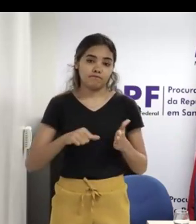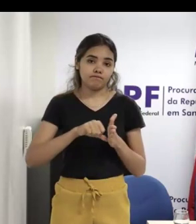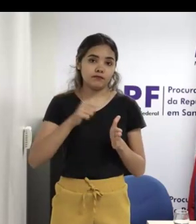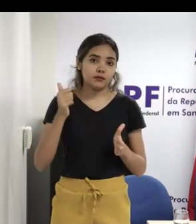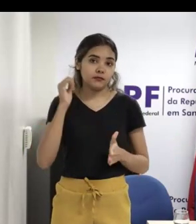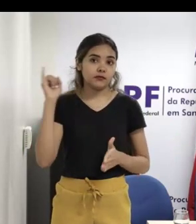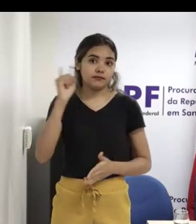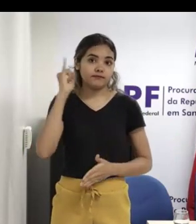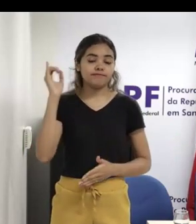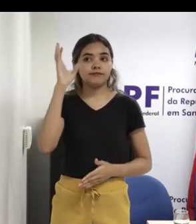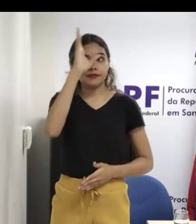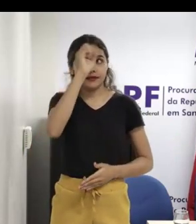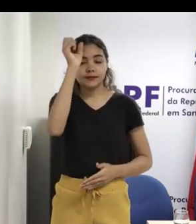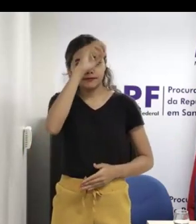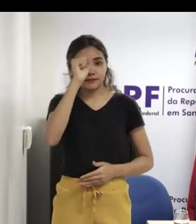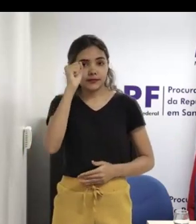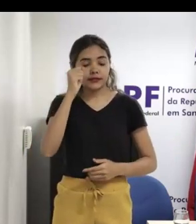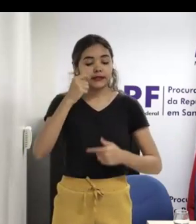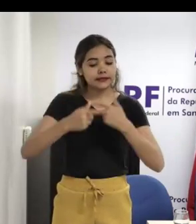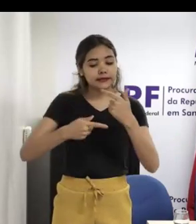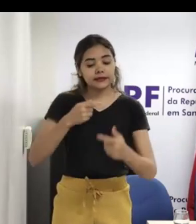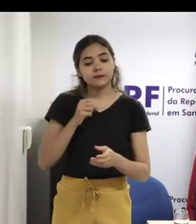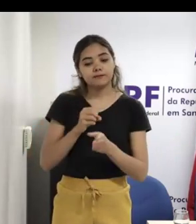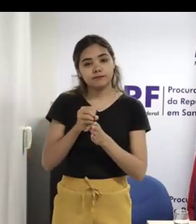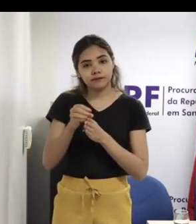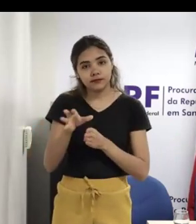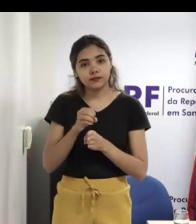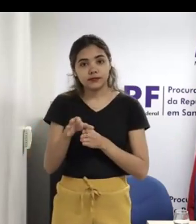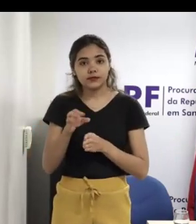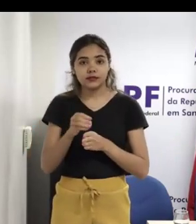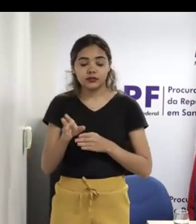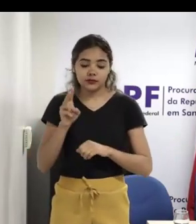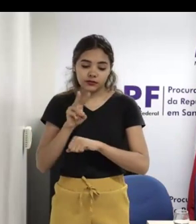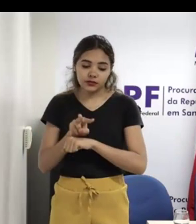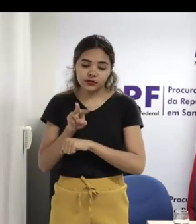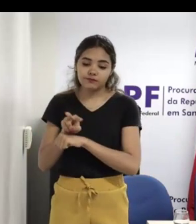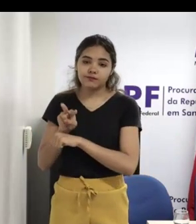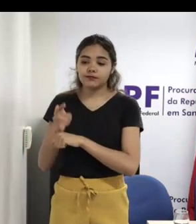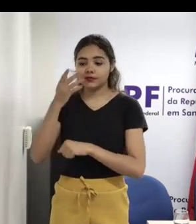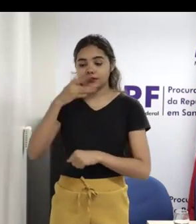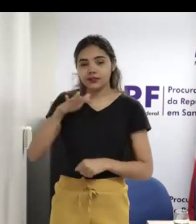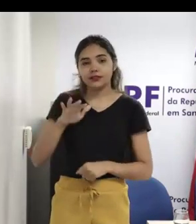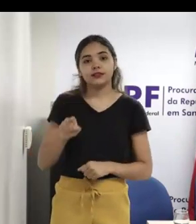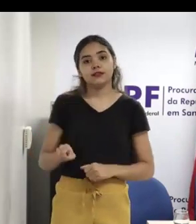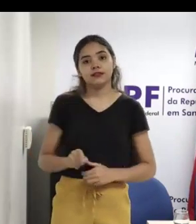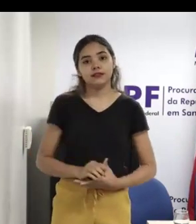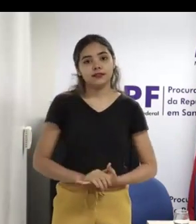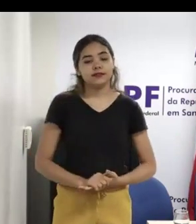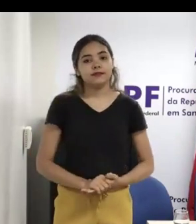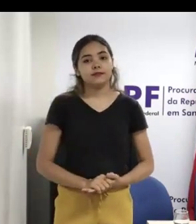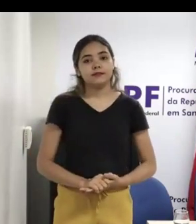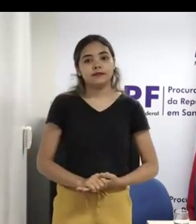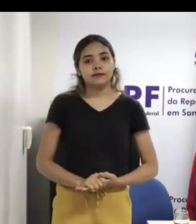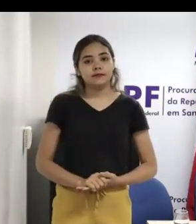aquela vulnerabilidade dela o olhar da criança Fala muita coisa já teve casos em que que chegou já em